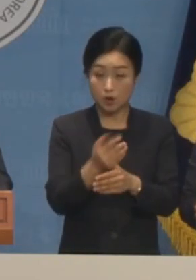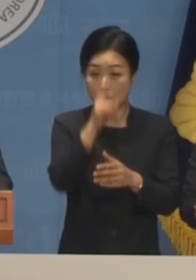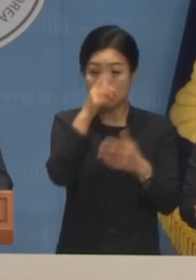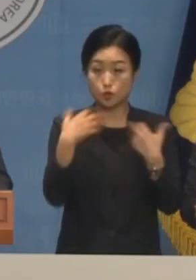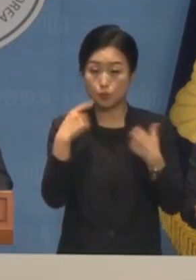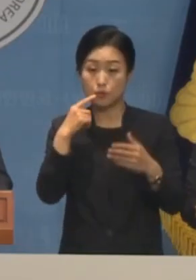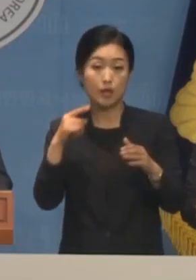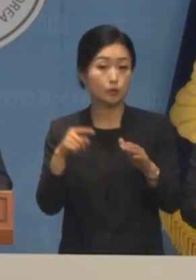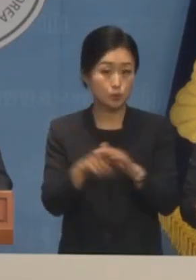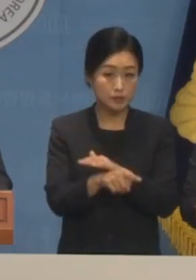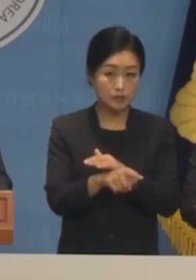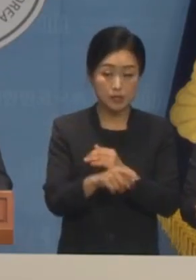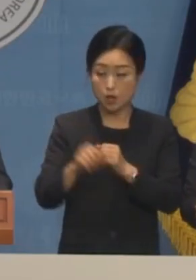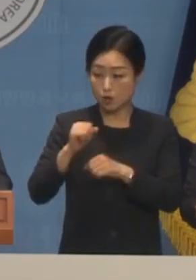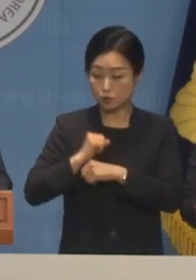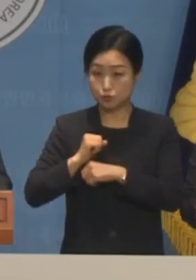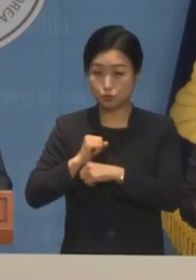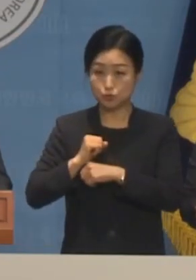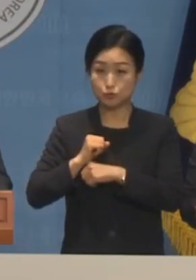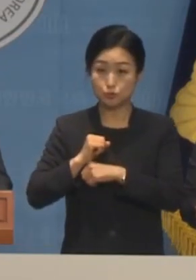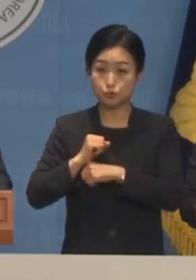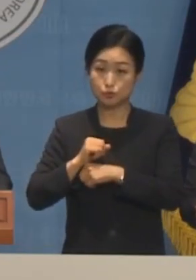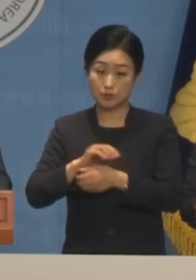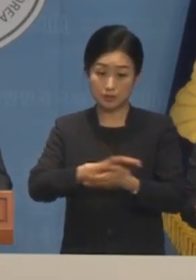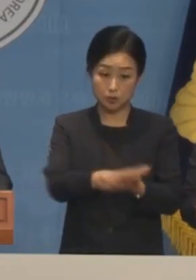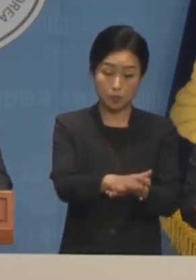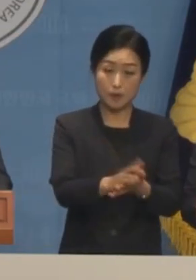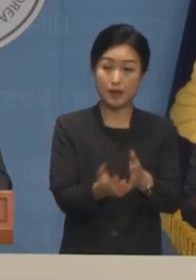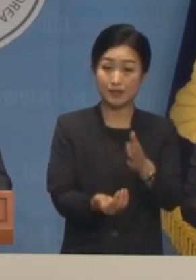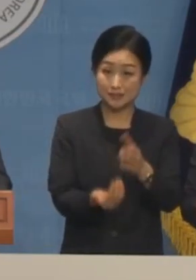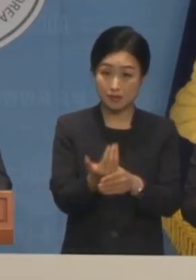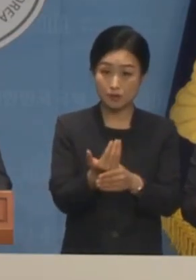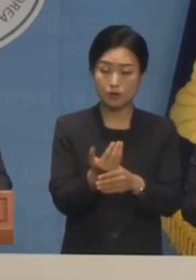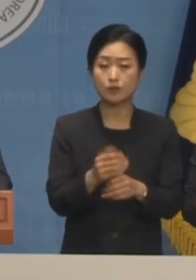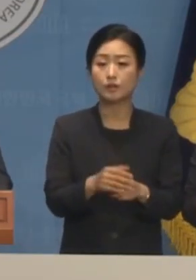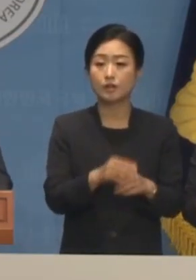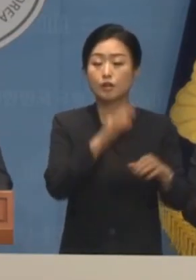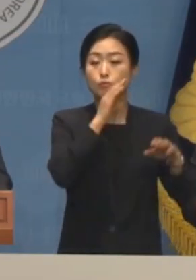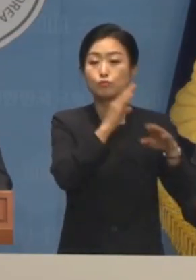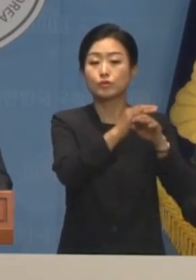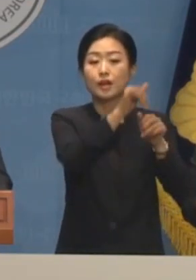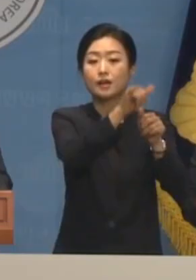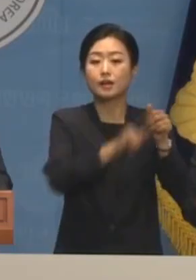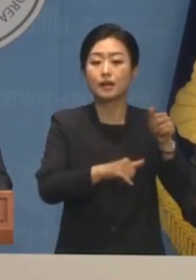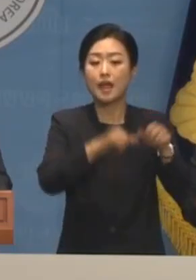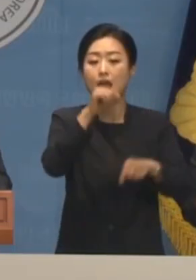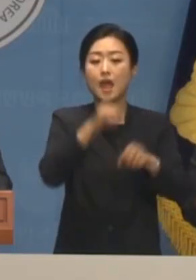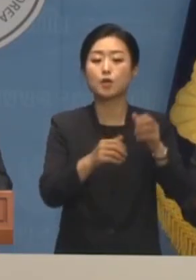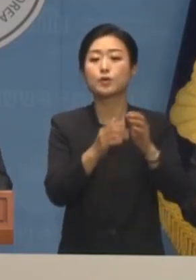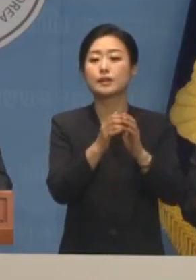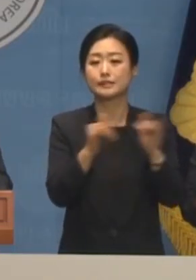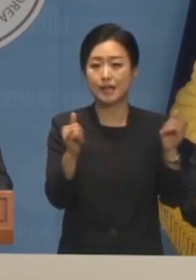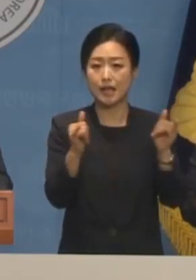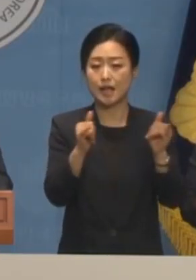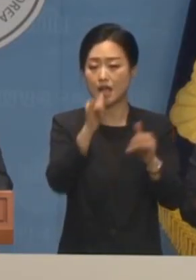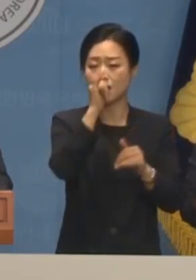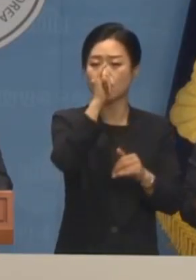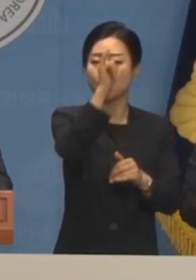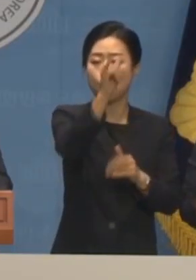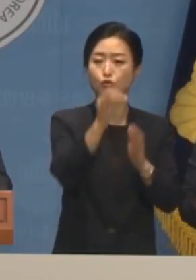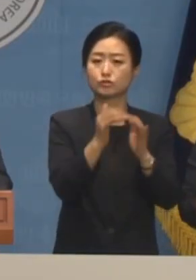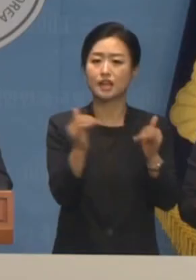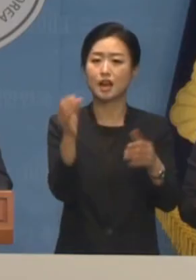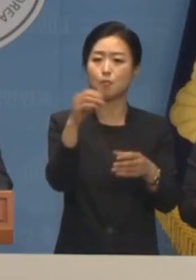조치 군의 과제는 공산주 혁명전략 행위자들의 영웅주의를